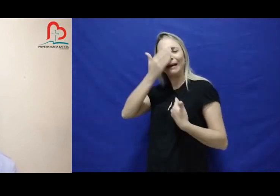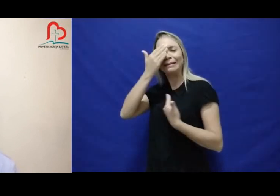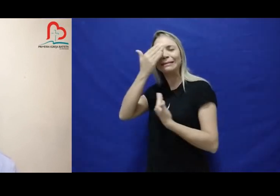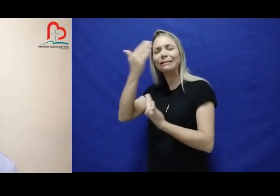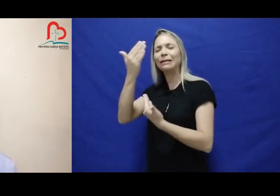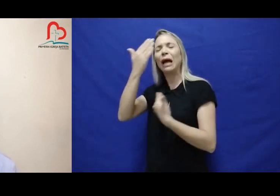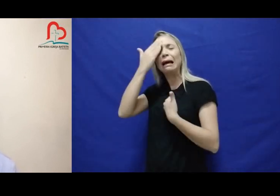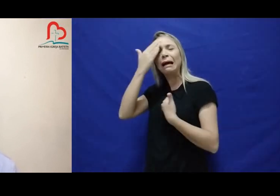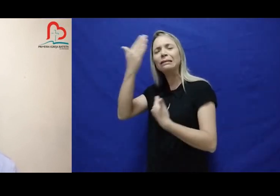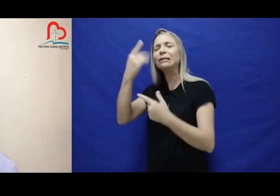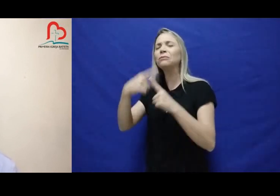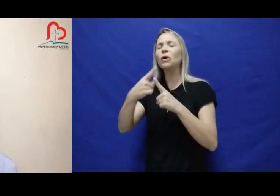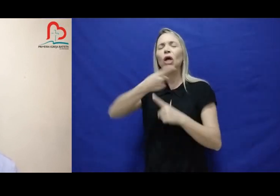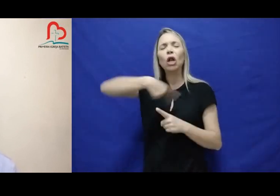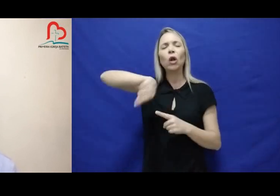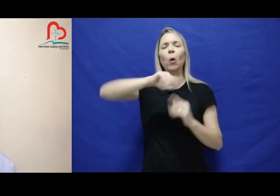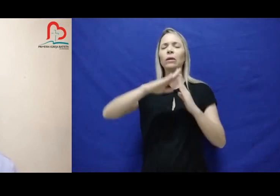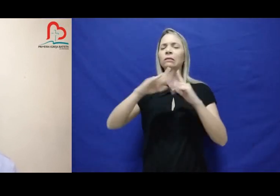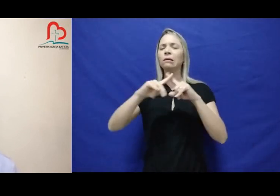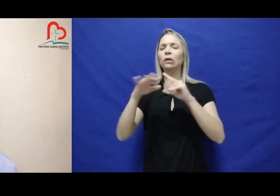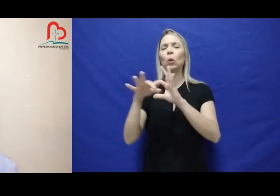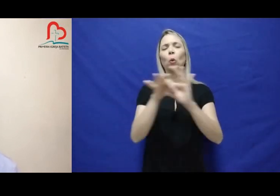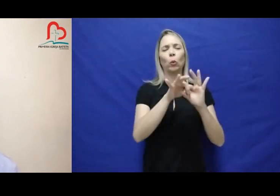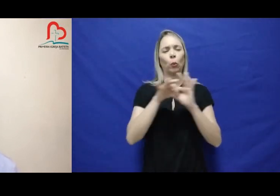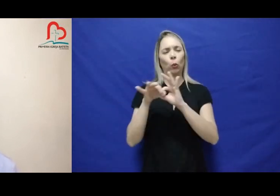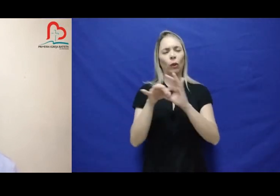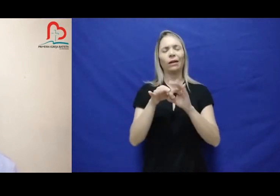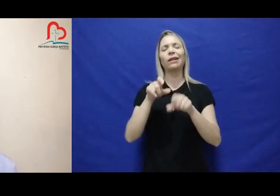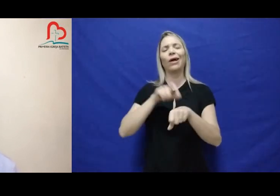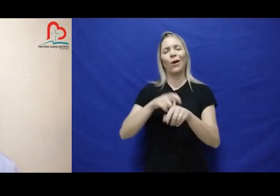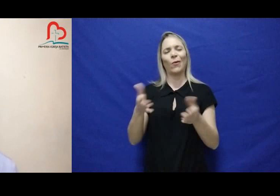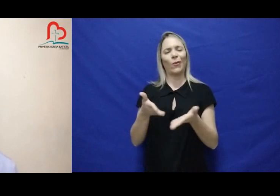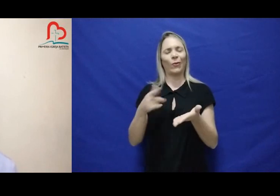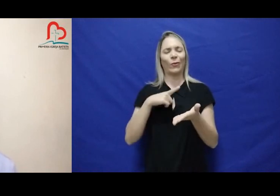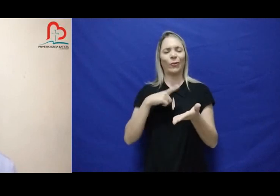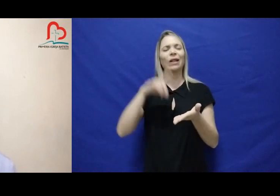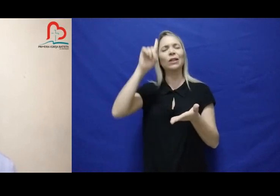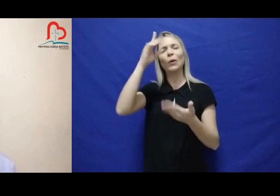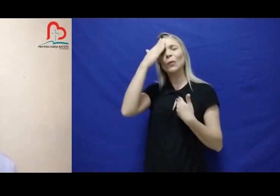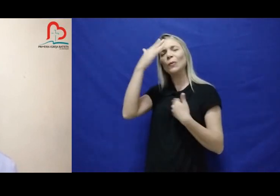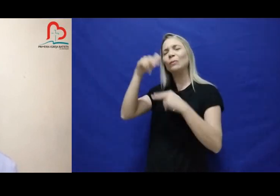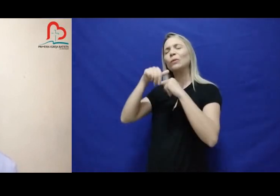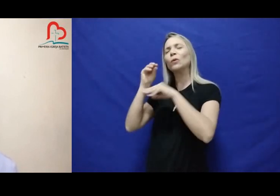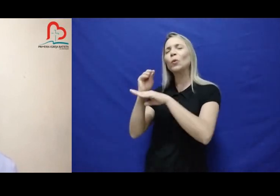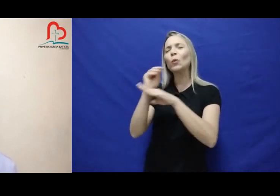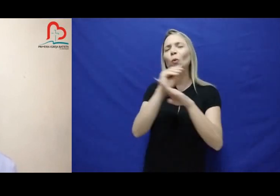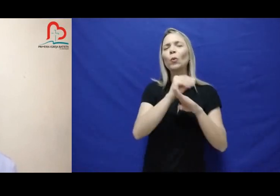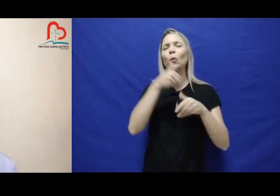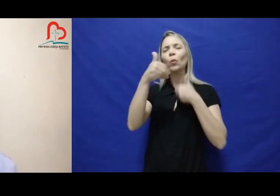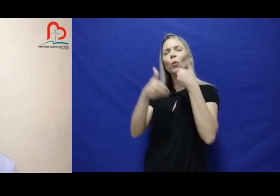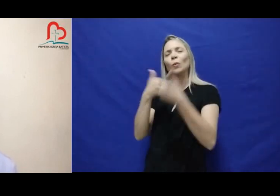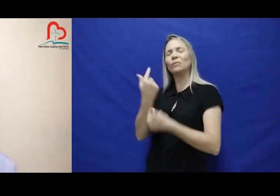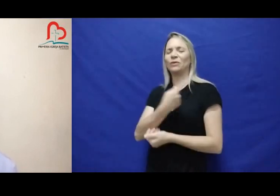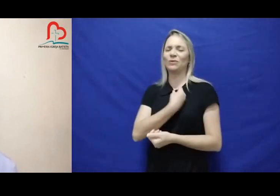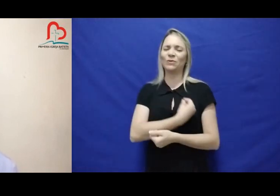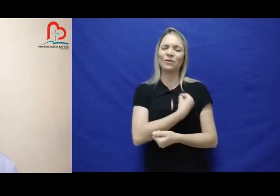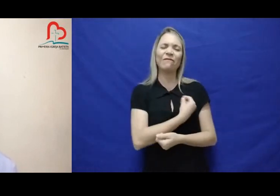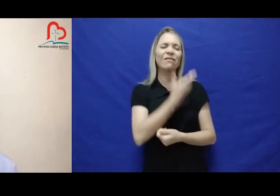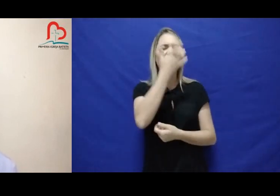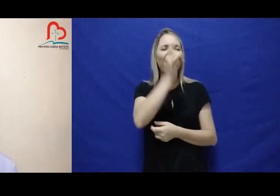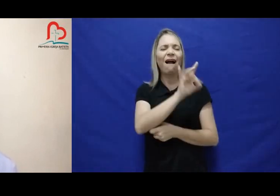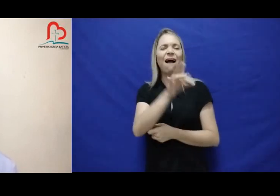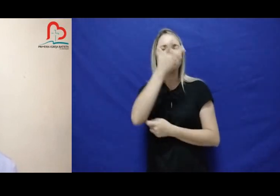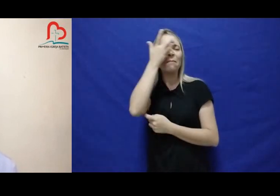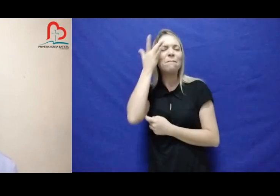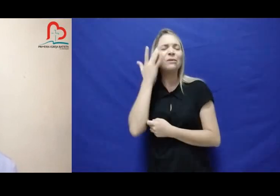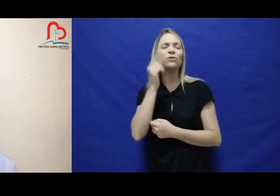com gratidão em nossos corações. Te agradecemos, ó Deus, pela Tua igreja reunida neste momento. Te agradecemos pelo cuidado do Senhor para